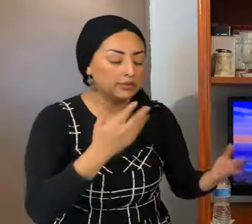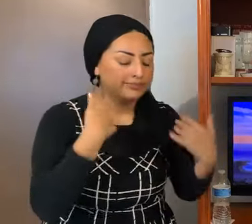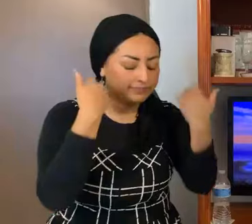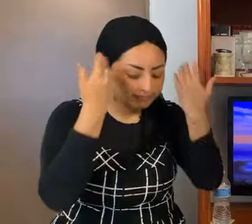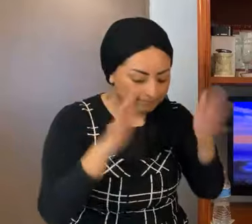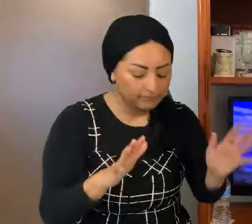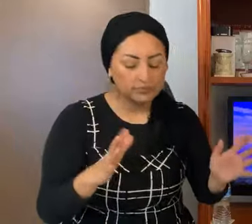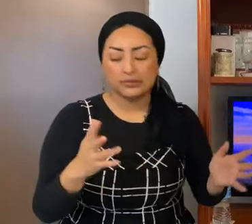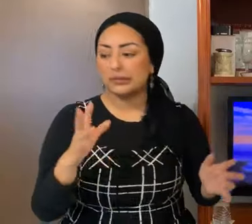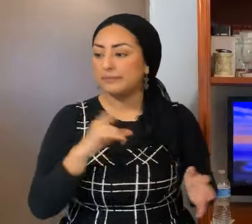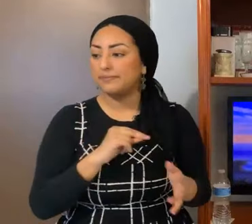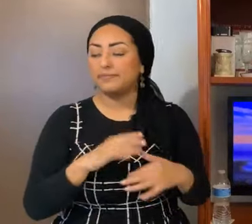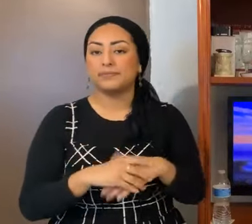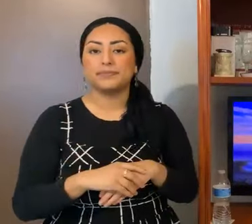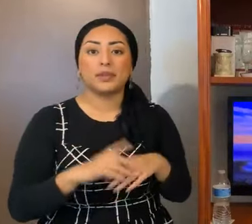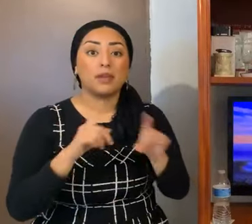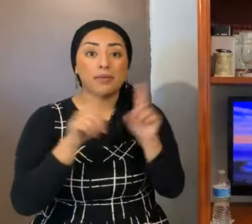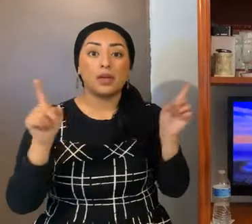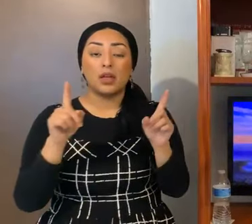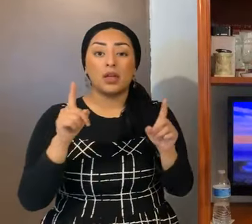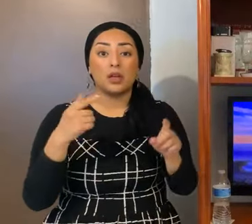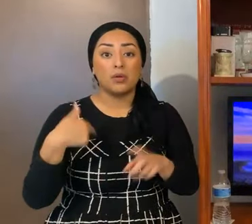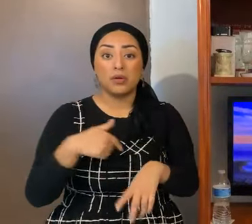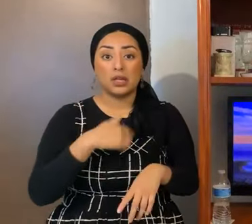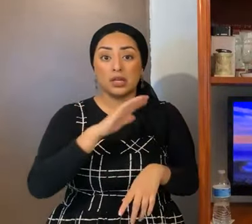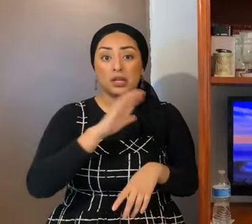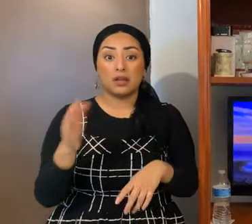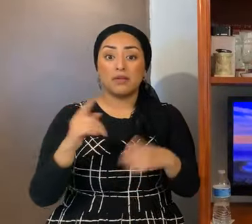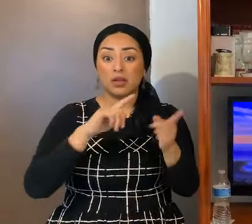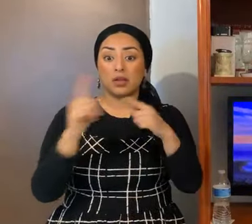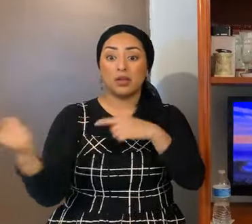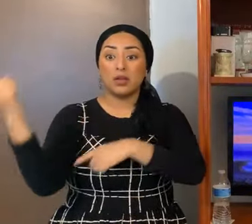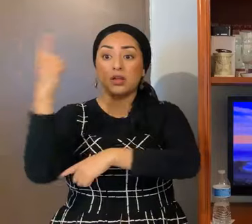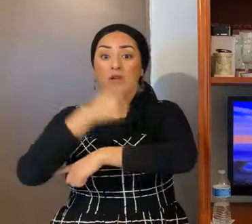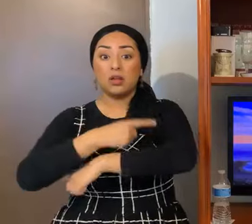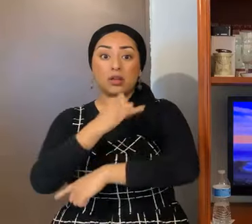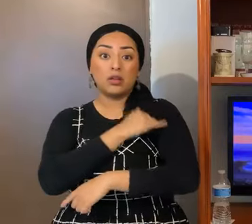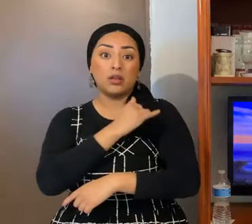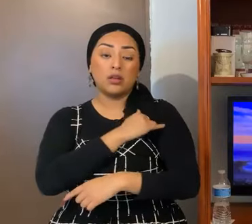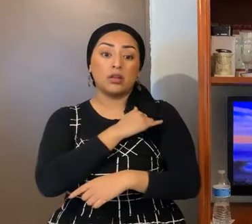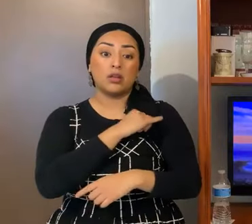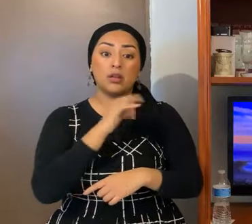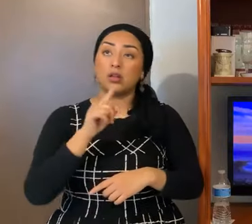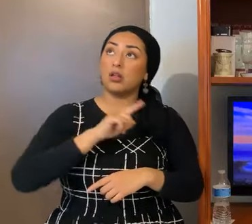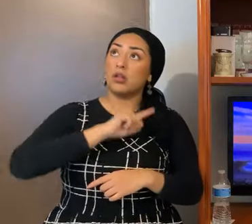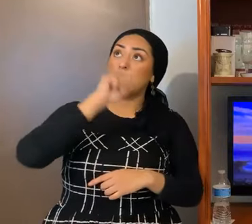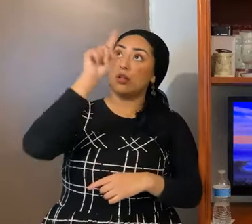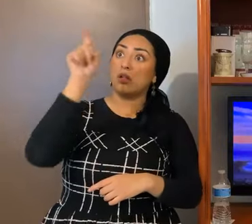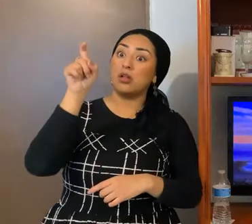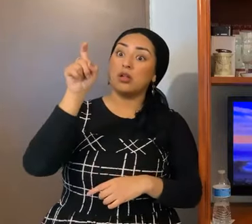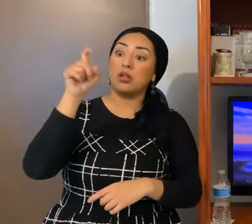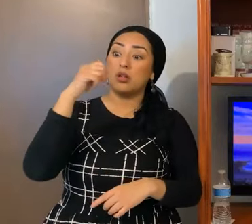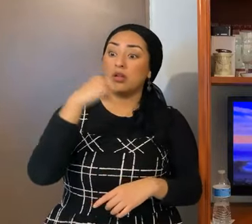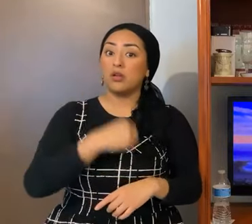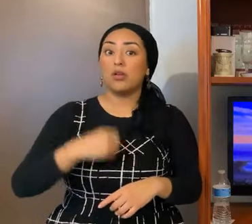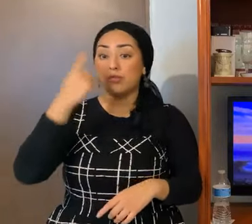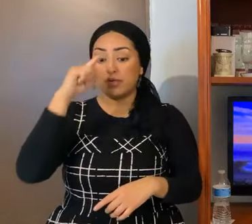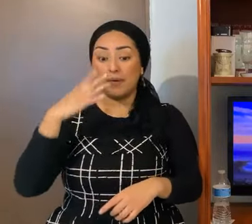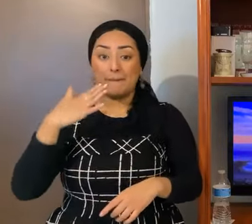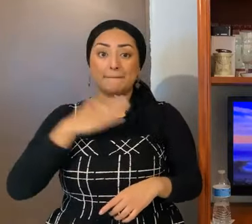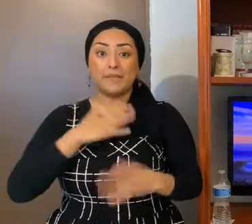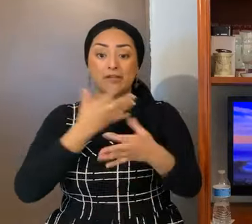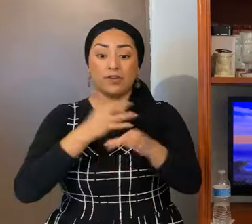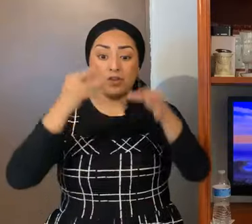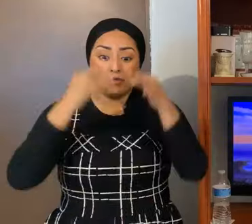¿sí? Pero nunca vamos a ir a Yom Kippur a pedir perdón por los pecados voluntarios. Si ustedes buscan